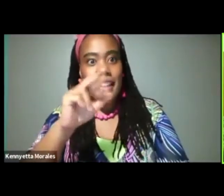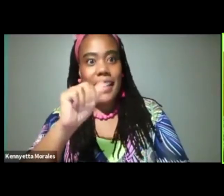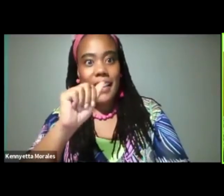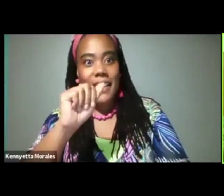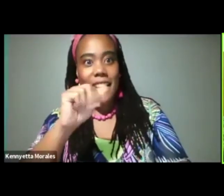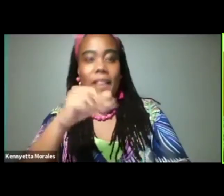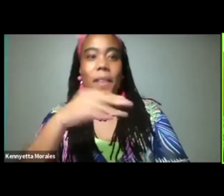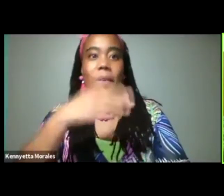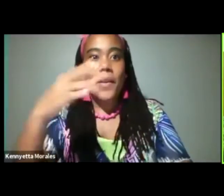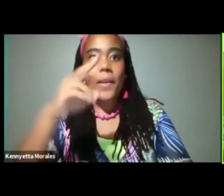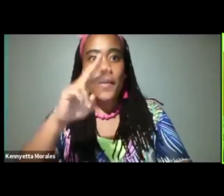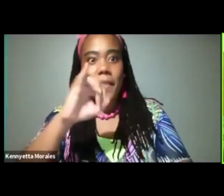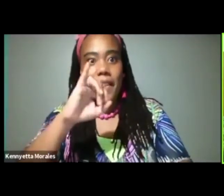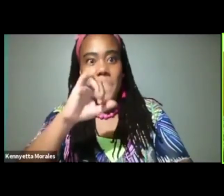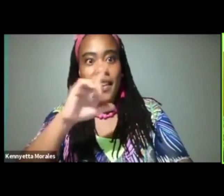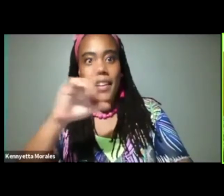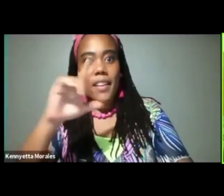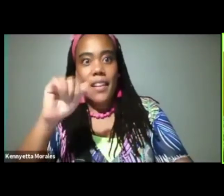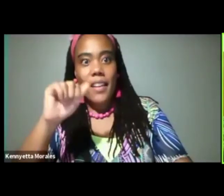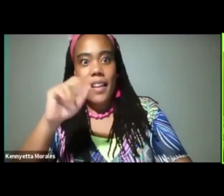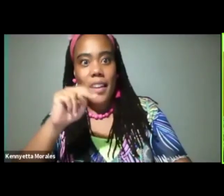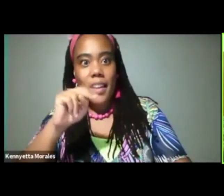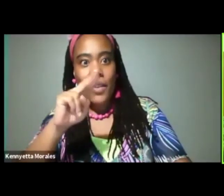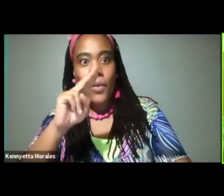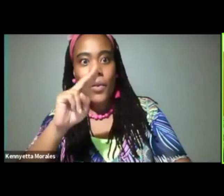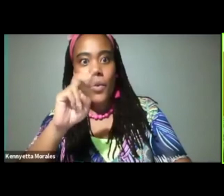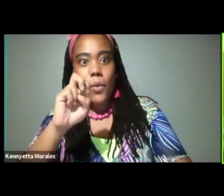voy a interpretar una canción llamada Poco a Poco.